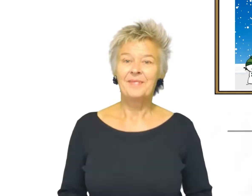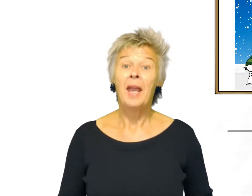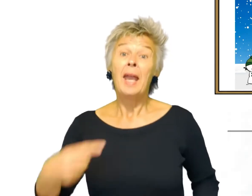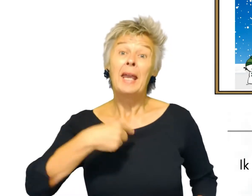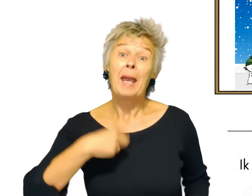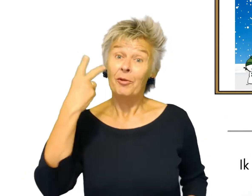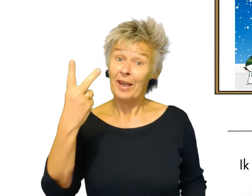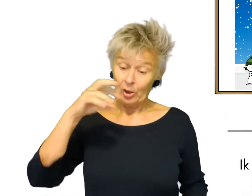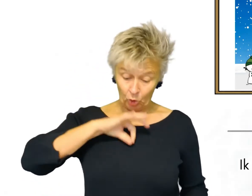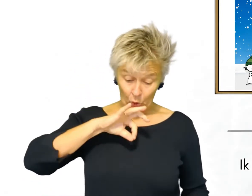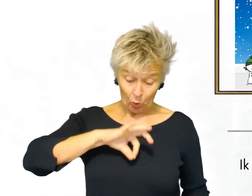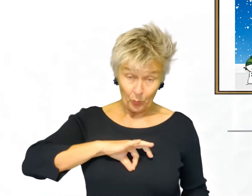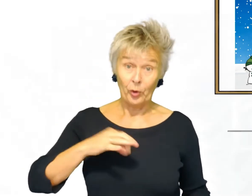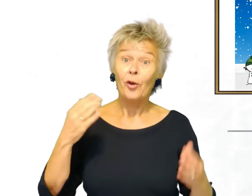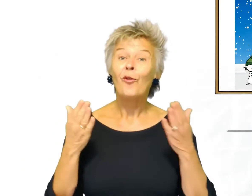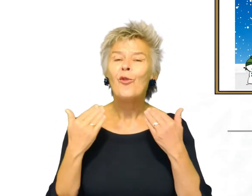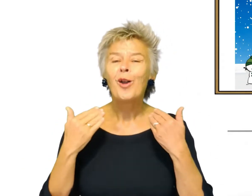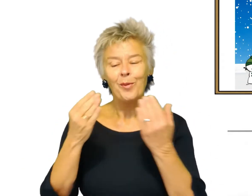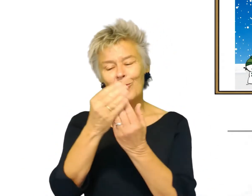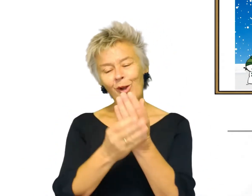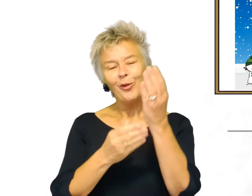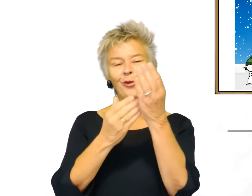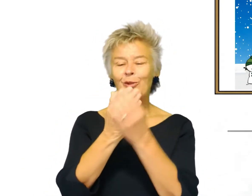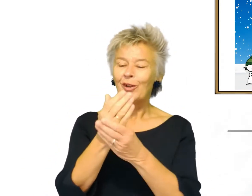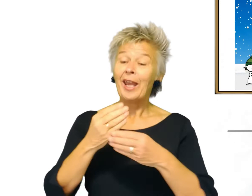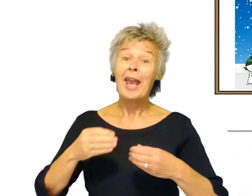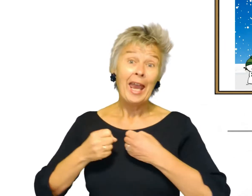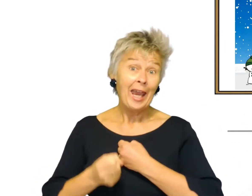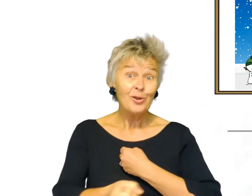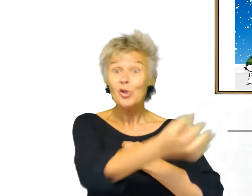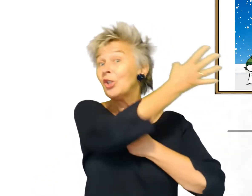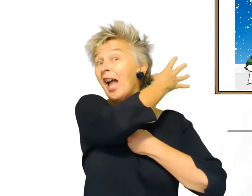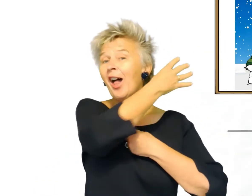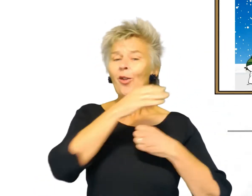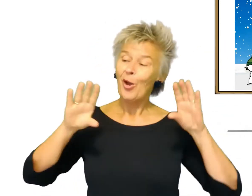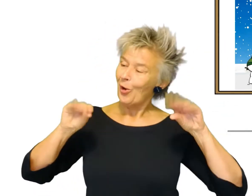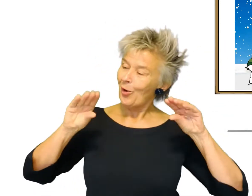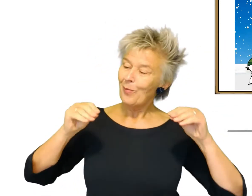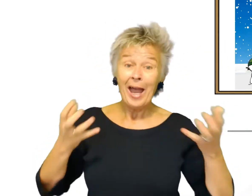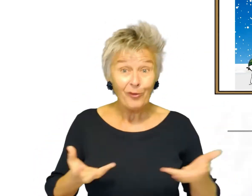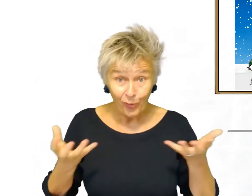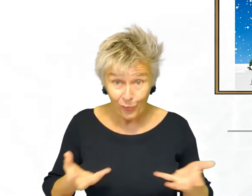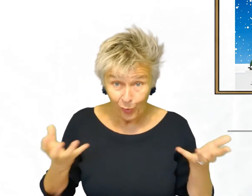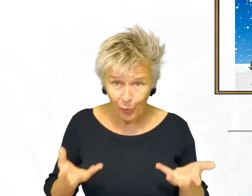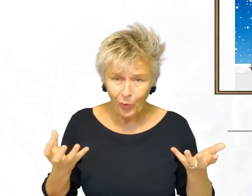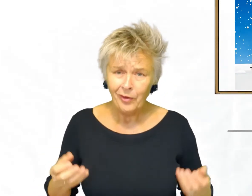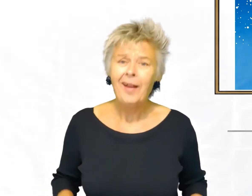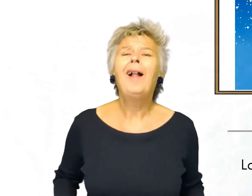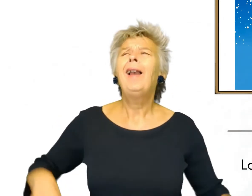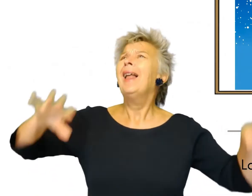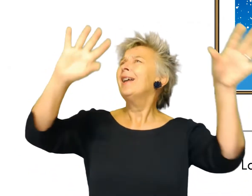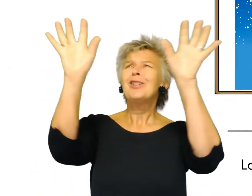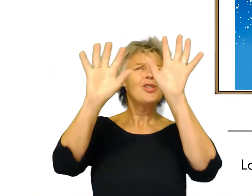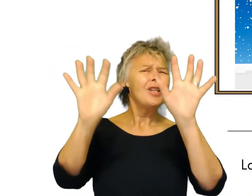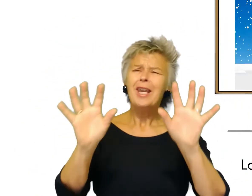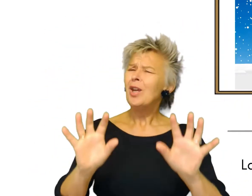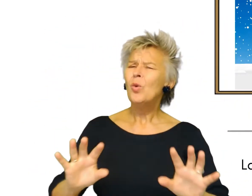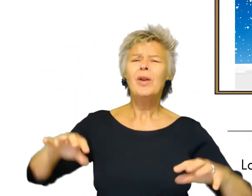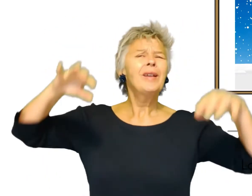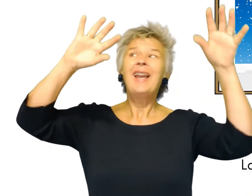Ik heb twee knopen, warme wanten en een sjaal gemaakt van wol. Laat het sneeuwen, laat